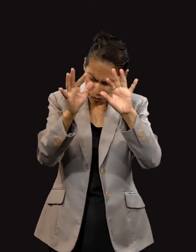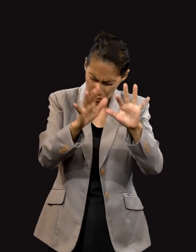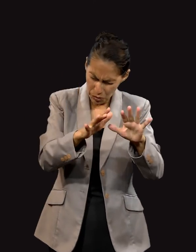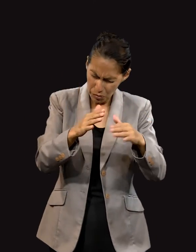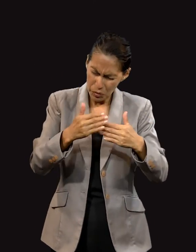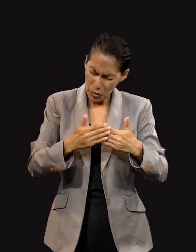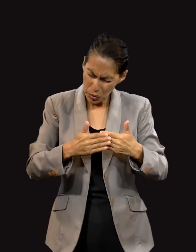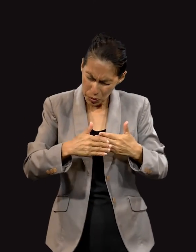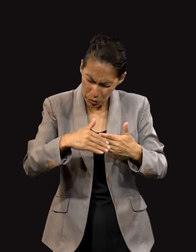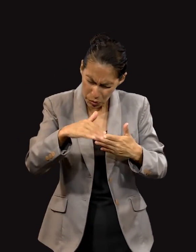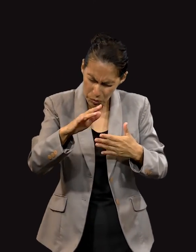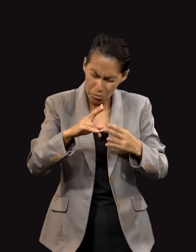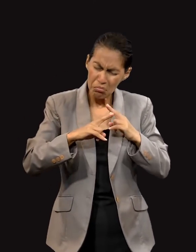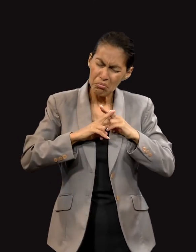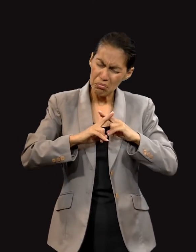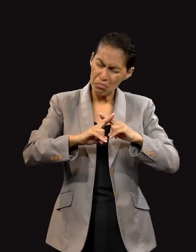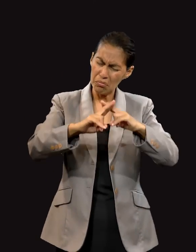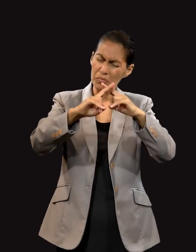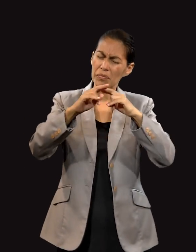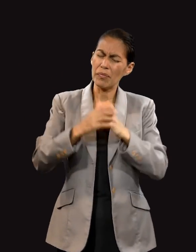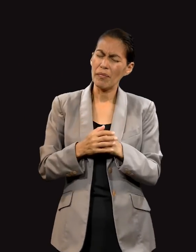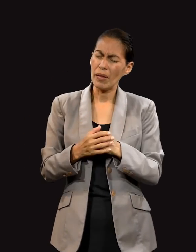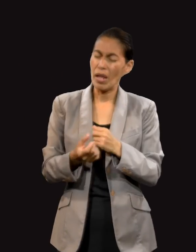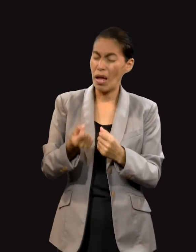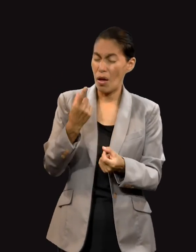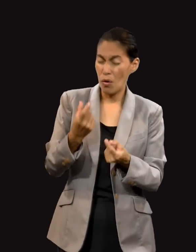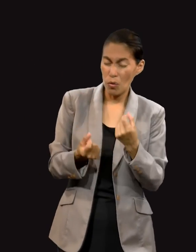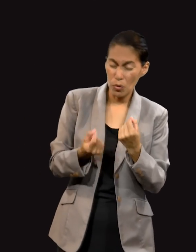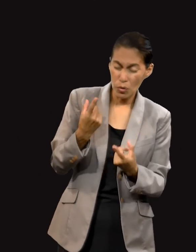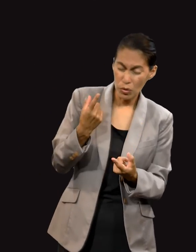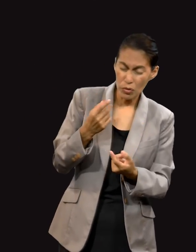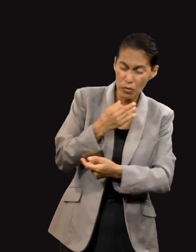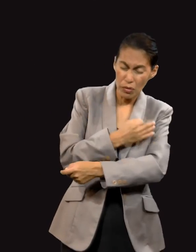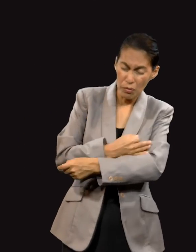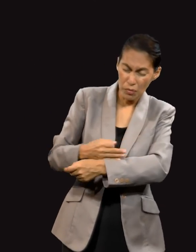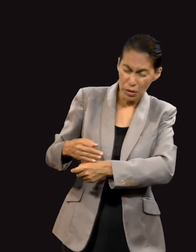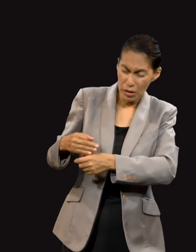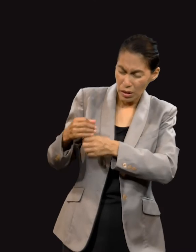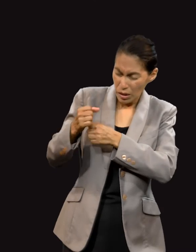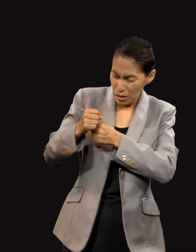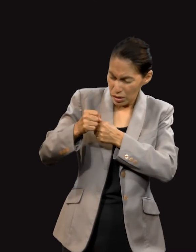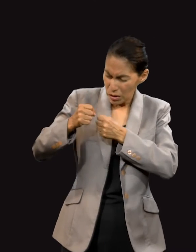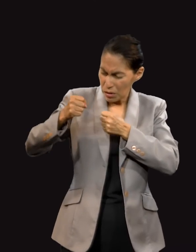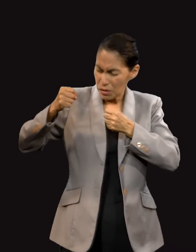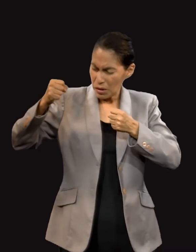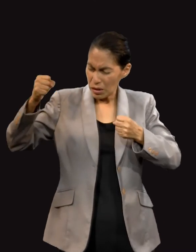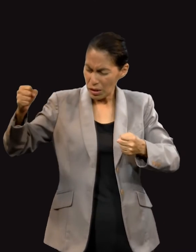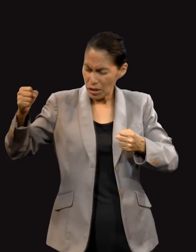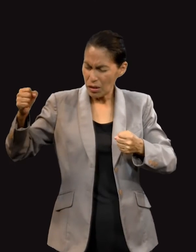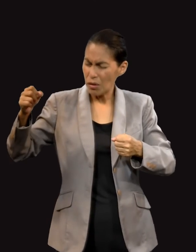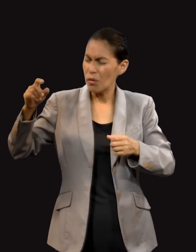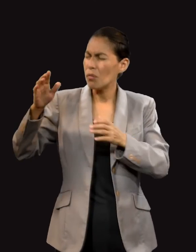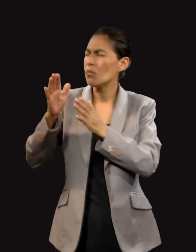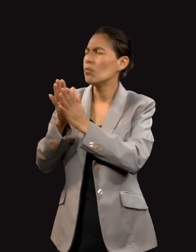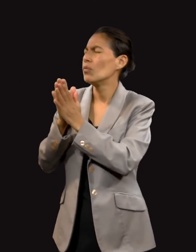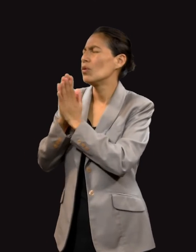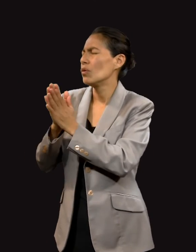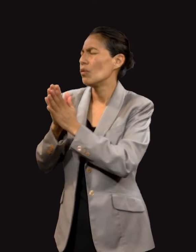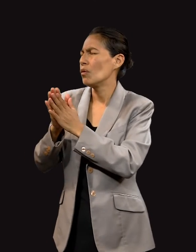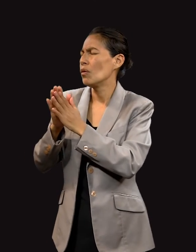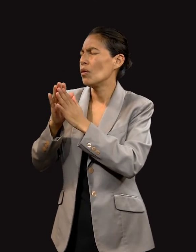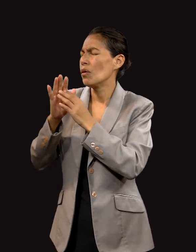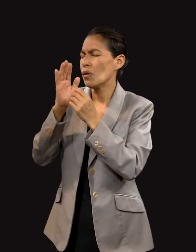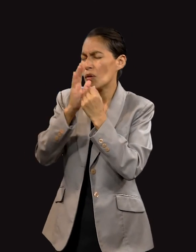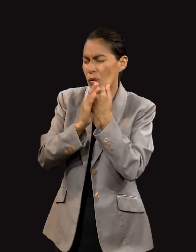que ellos necesitan para seguir adelante. Amén. Algunos están apartados de sus familias. Dale, Señor,